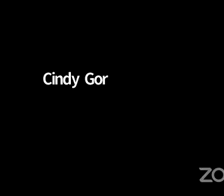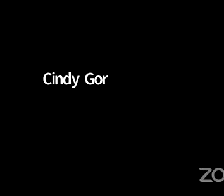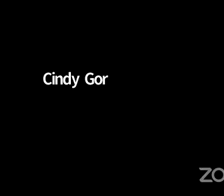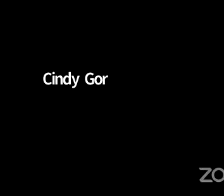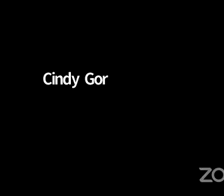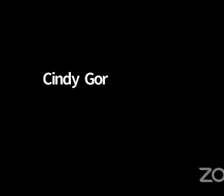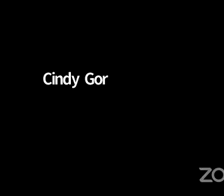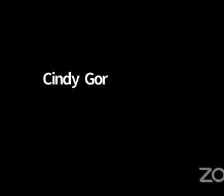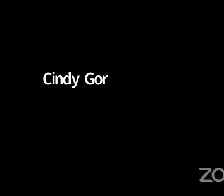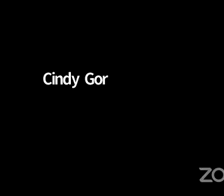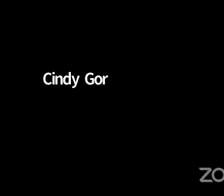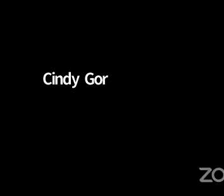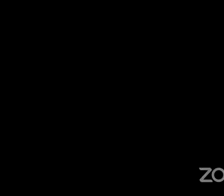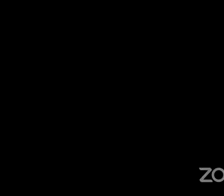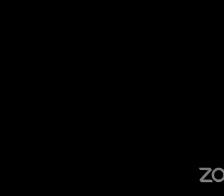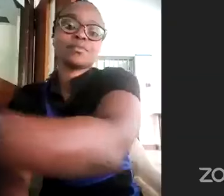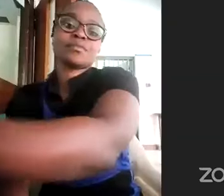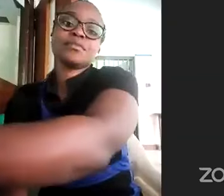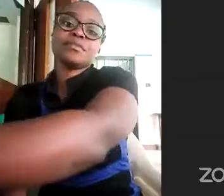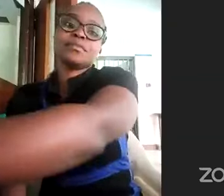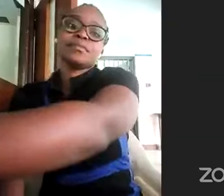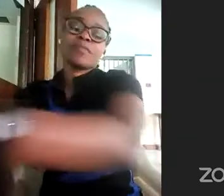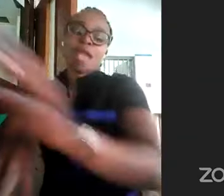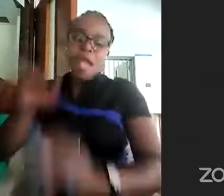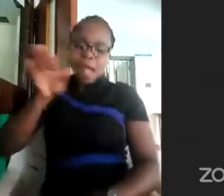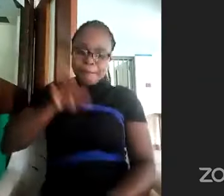kuhusu vifaa vya hospitalini.